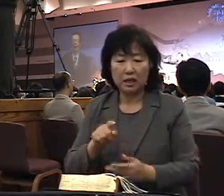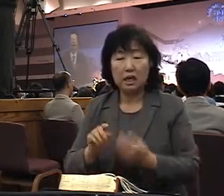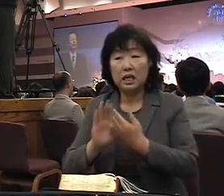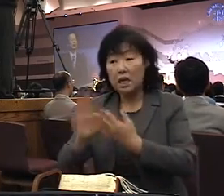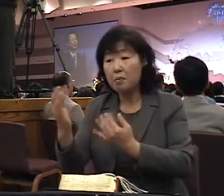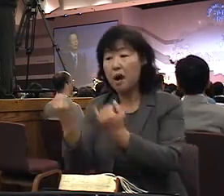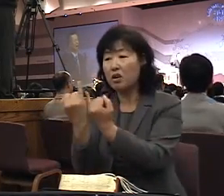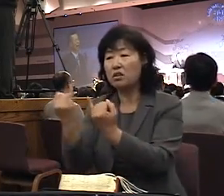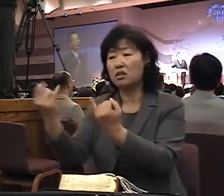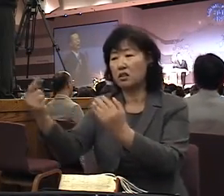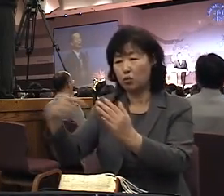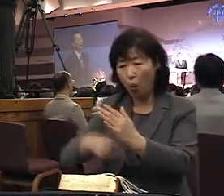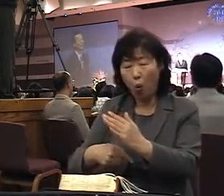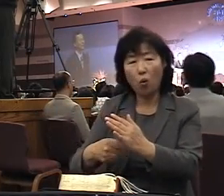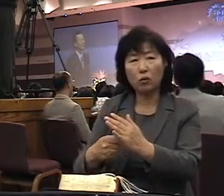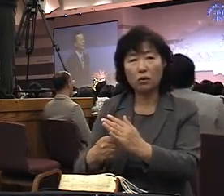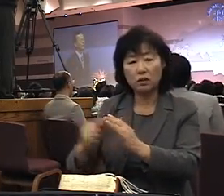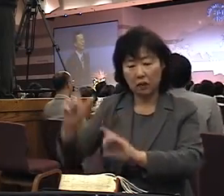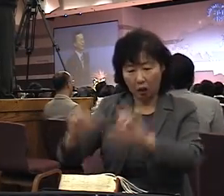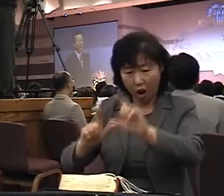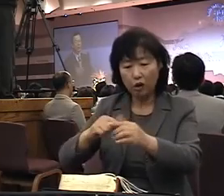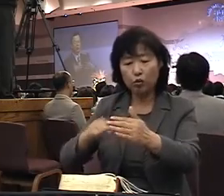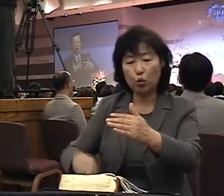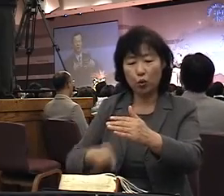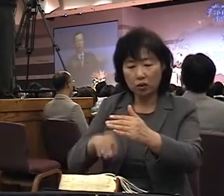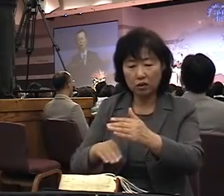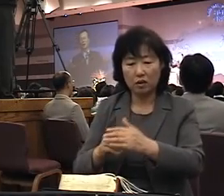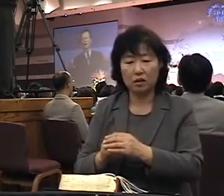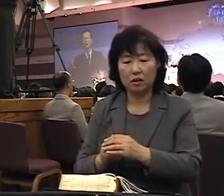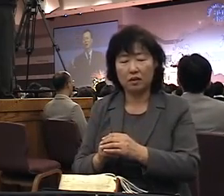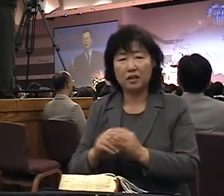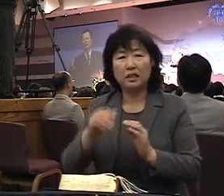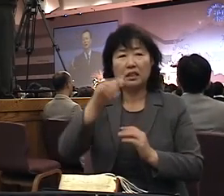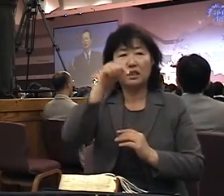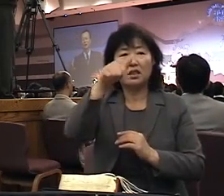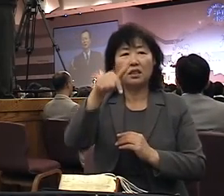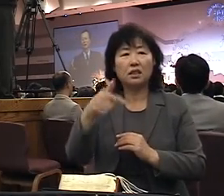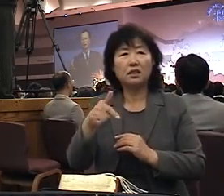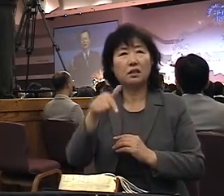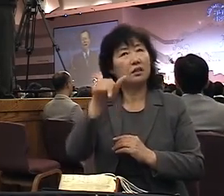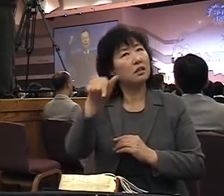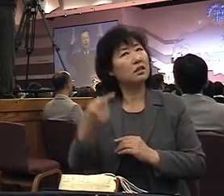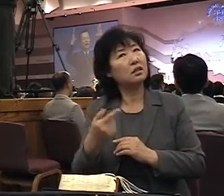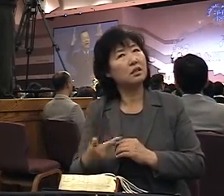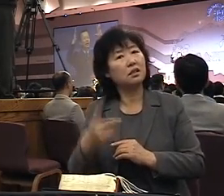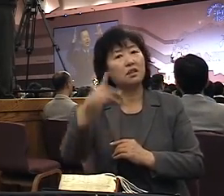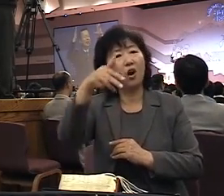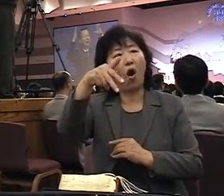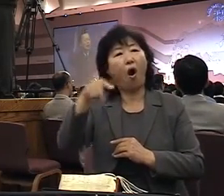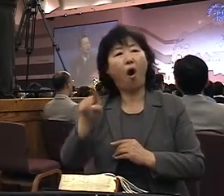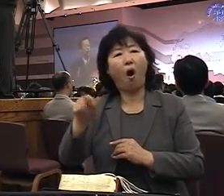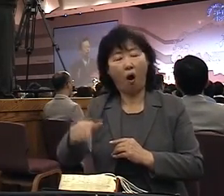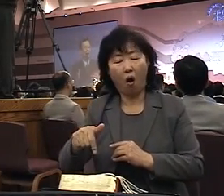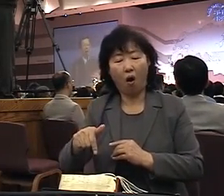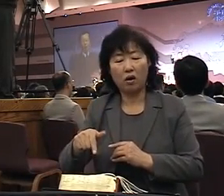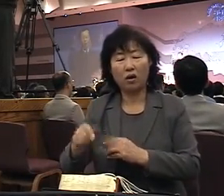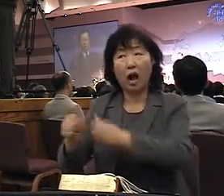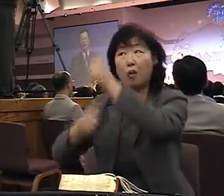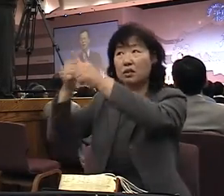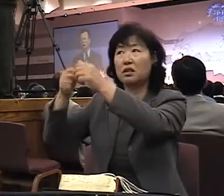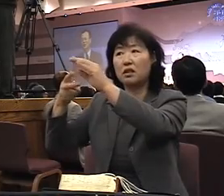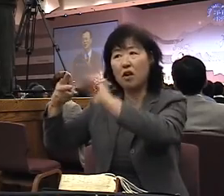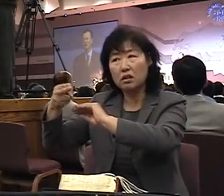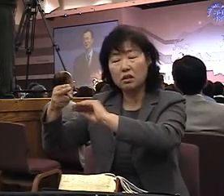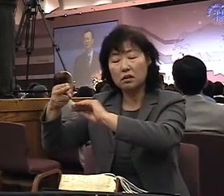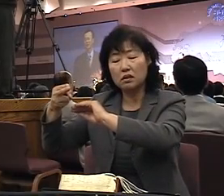이방 여인이 들어온 그 상황 속에서 근족이 들어오지 않았다면 가문 자체가 끊어질 수밖에 없는